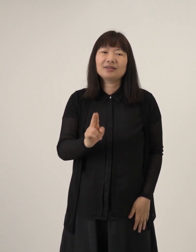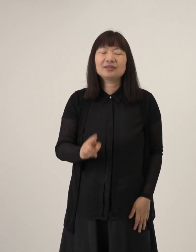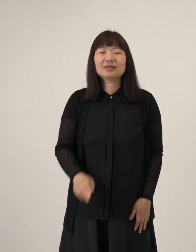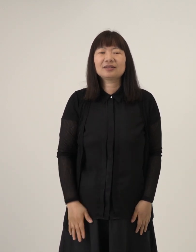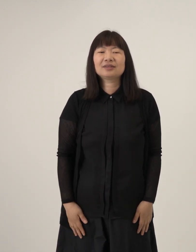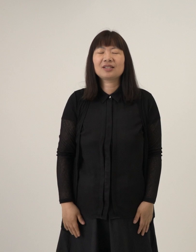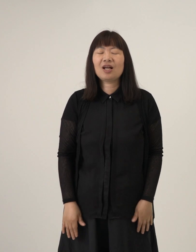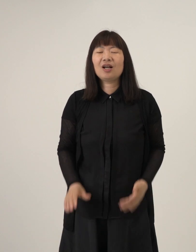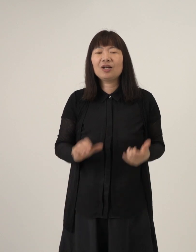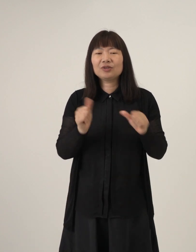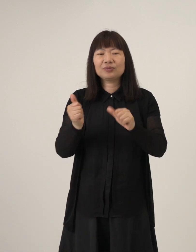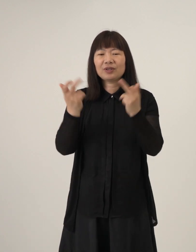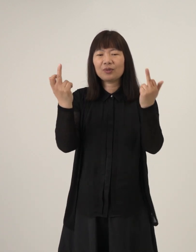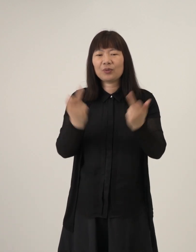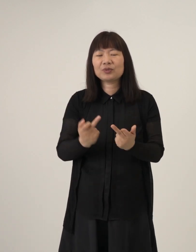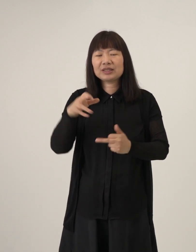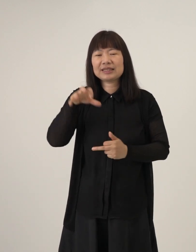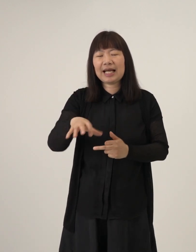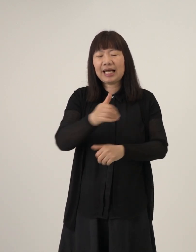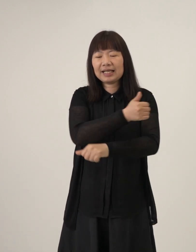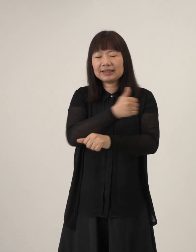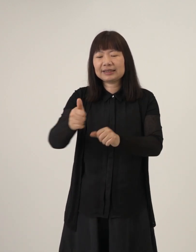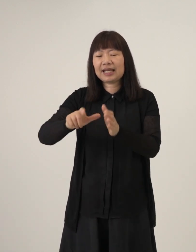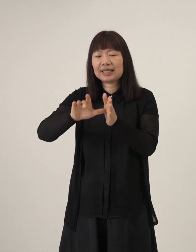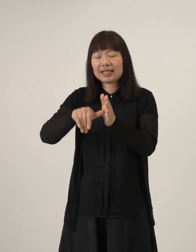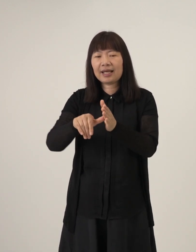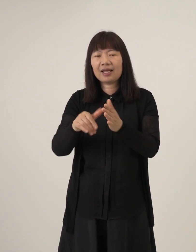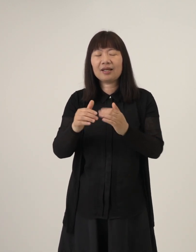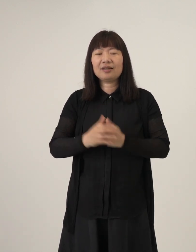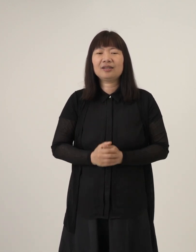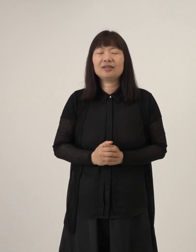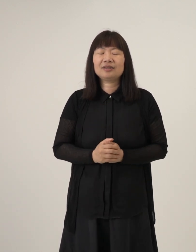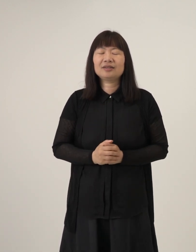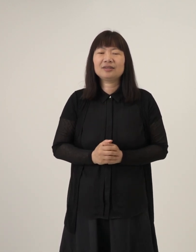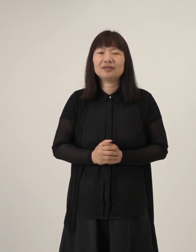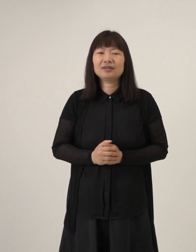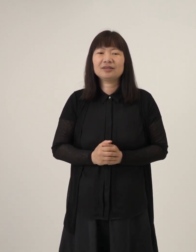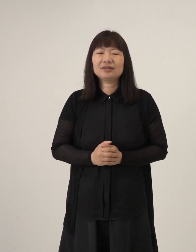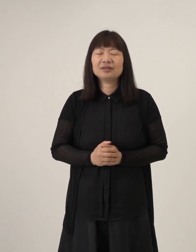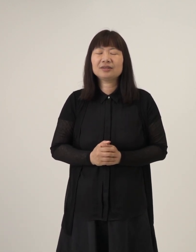박하에 죽음의 골짜기를 지날 때에도